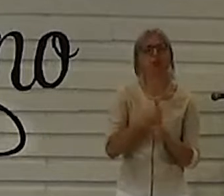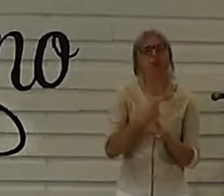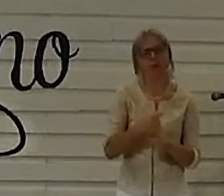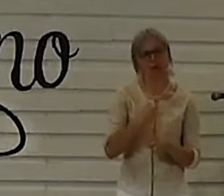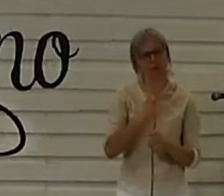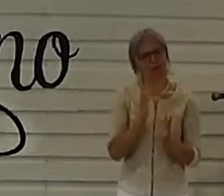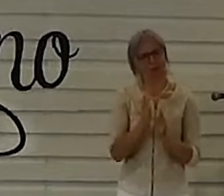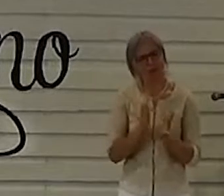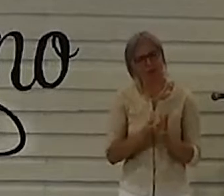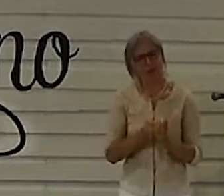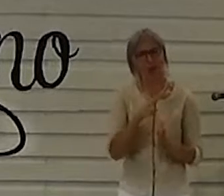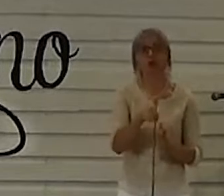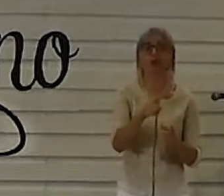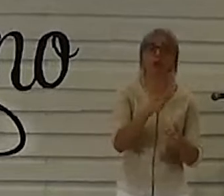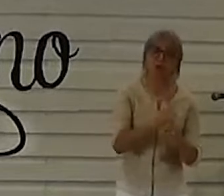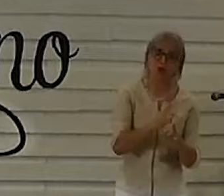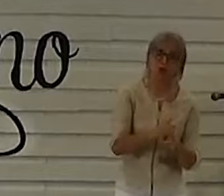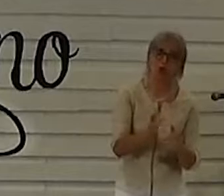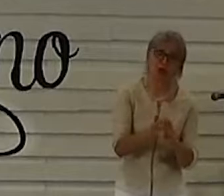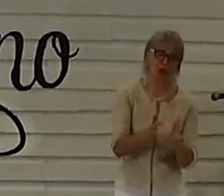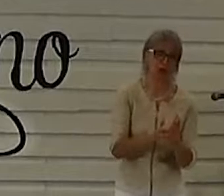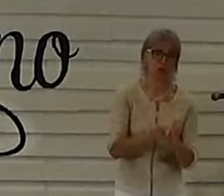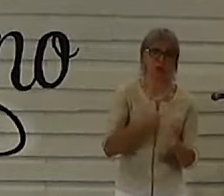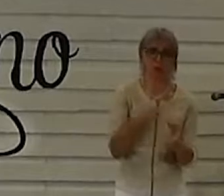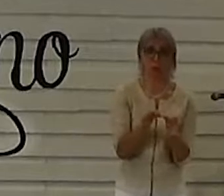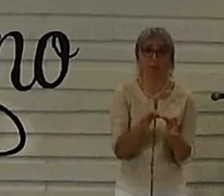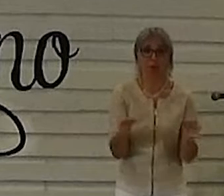nessuno, perché non sono in grado di misurarmi con nessuno.